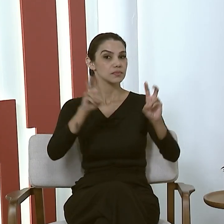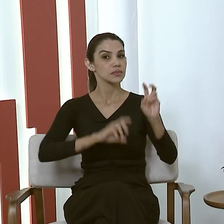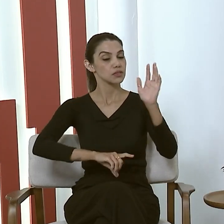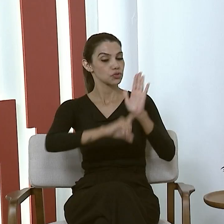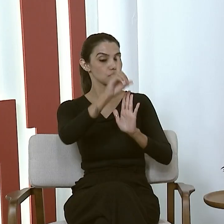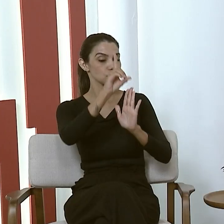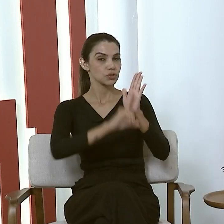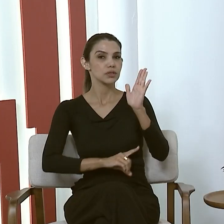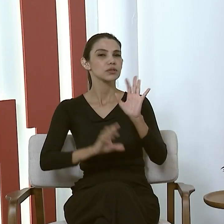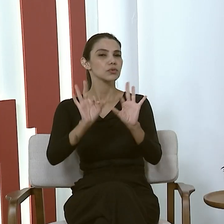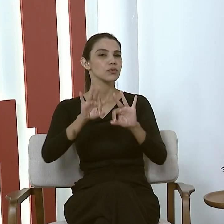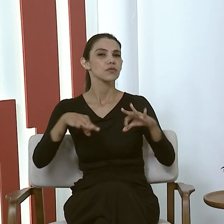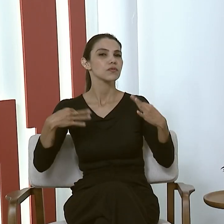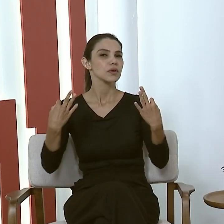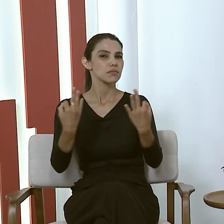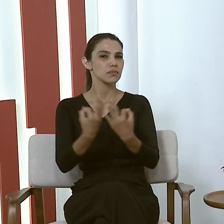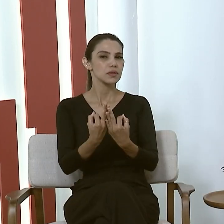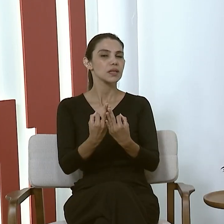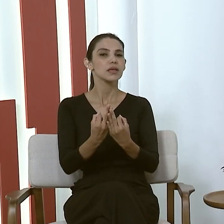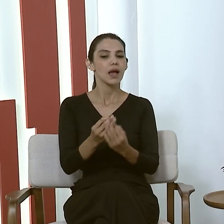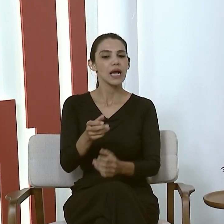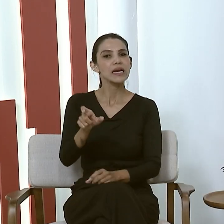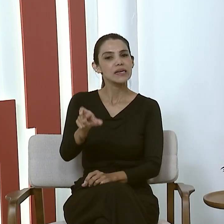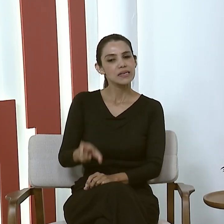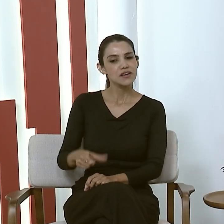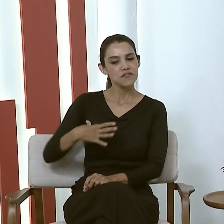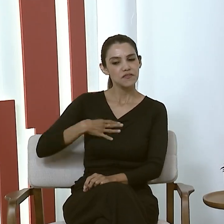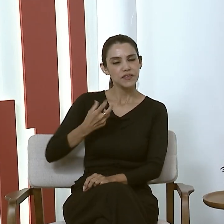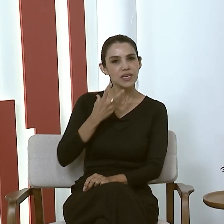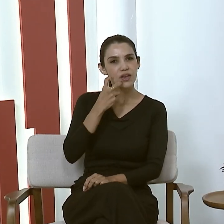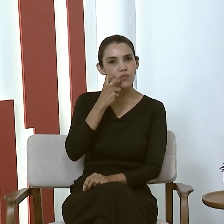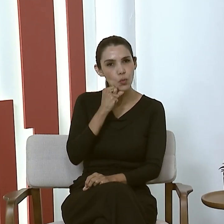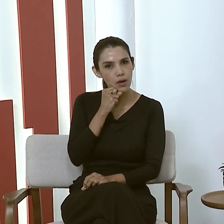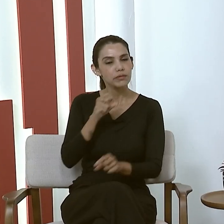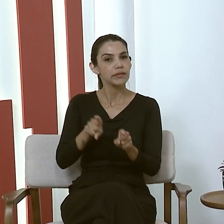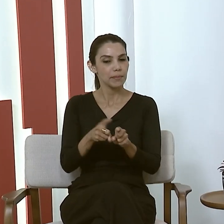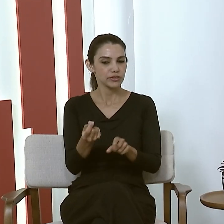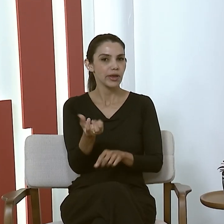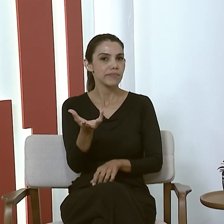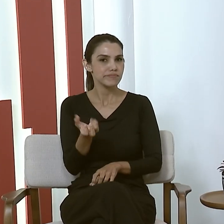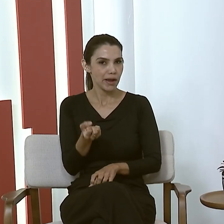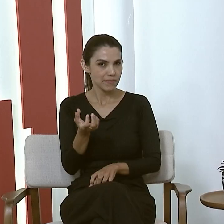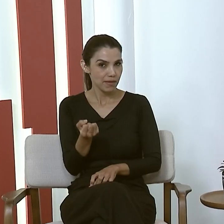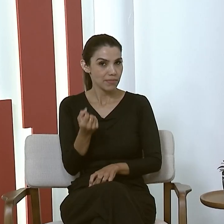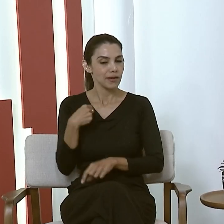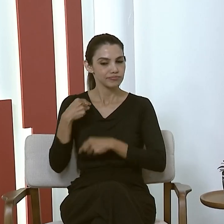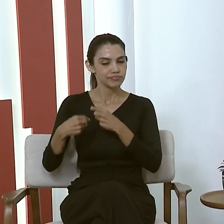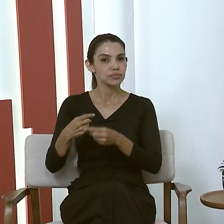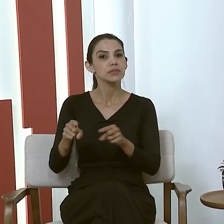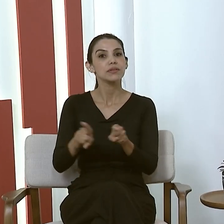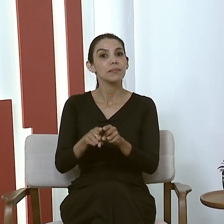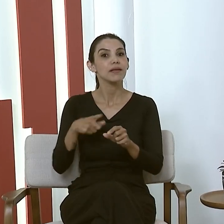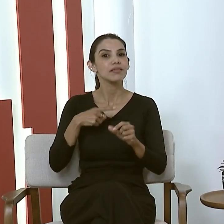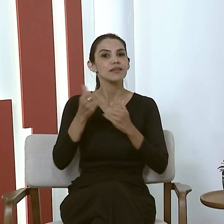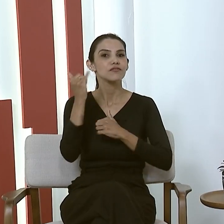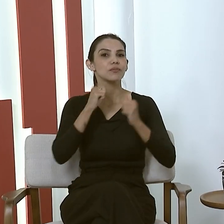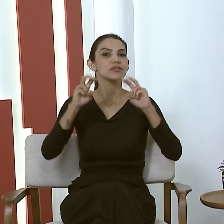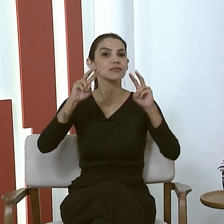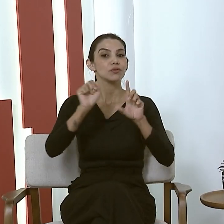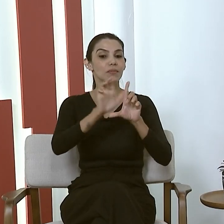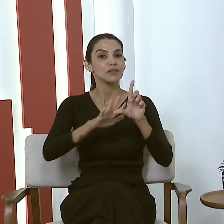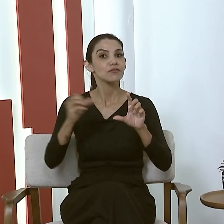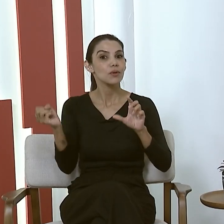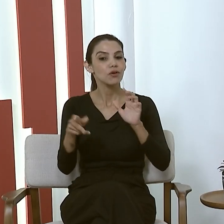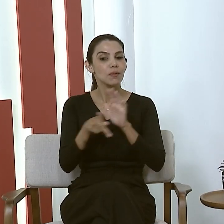o direito de família, guarda e pensão alimentícia. Também temos informações sobre a nova plataforma do MEC